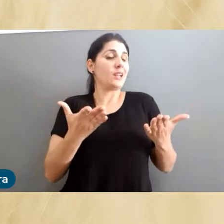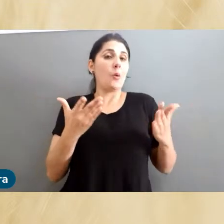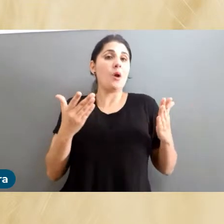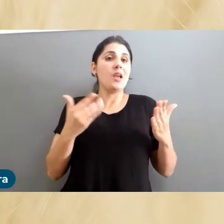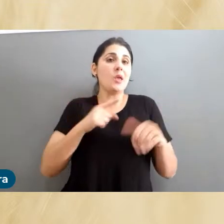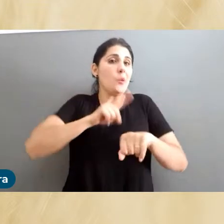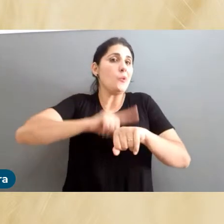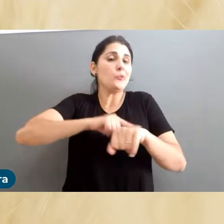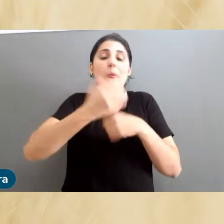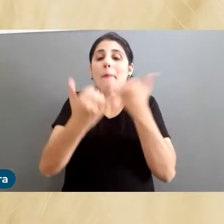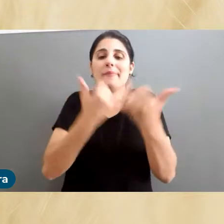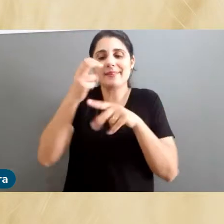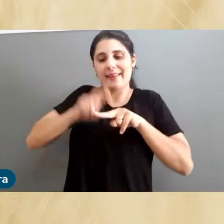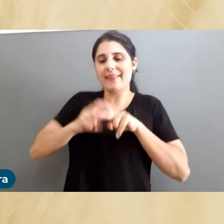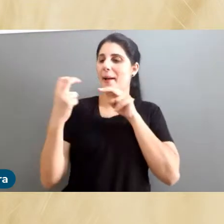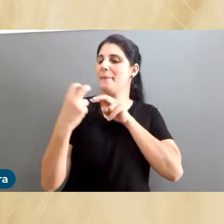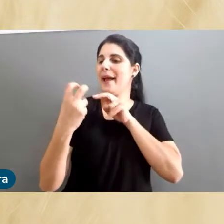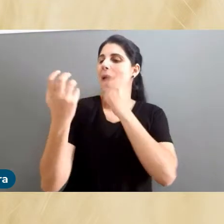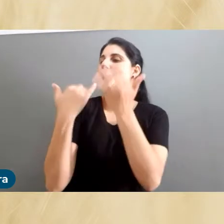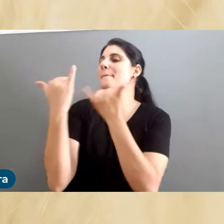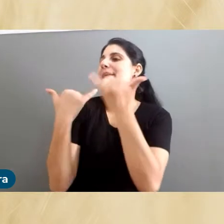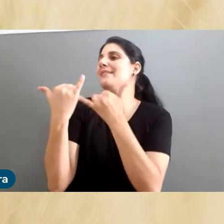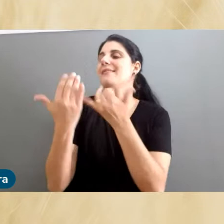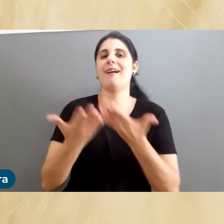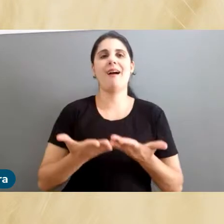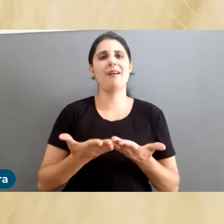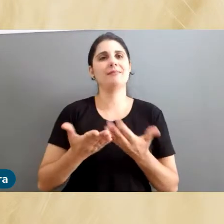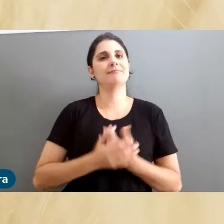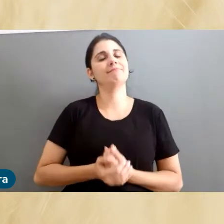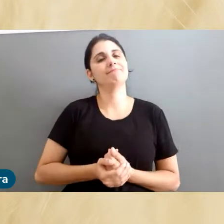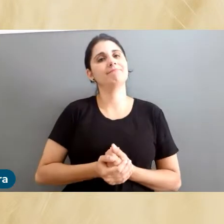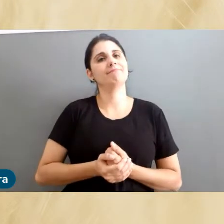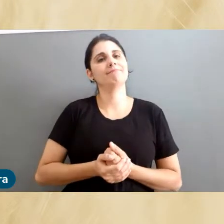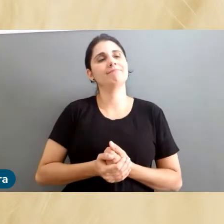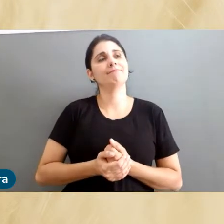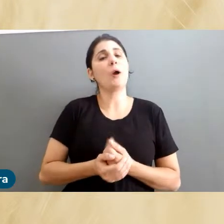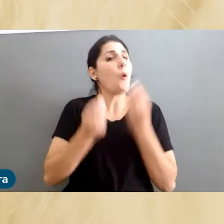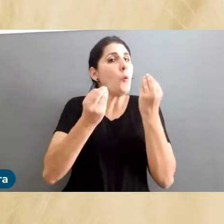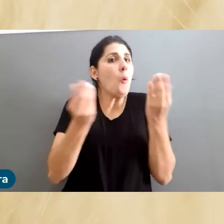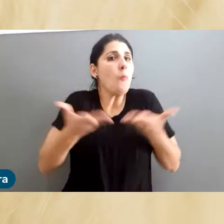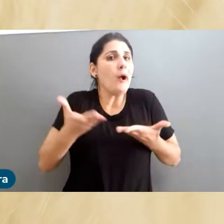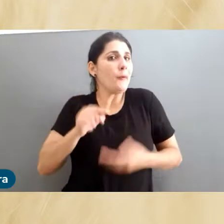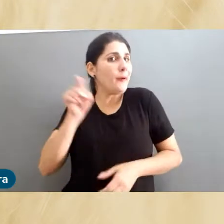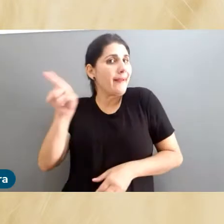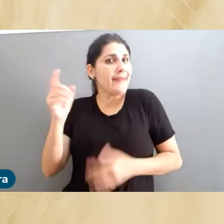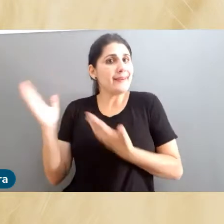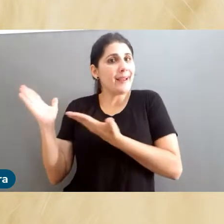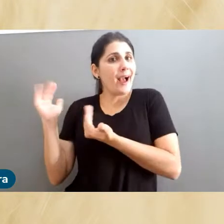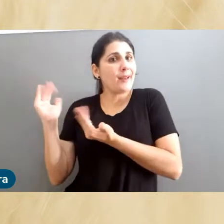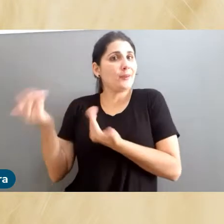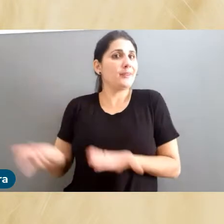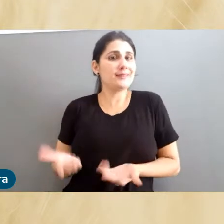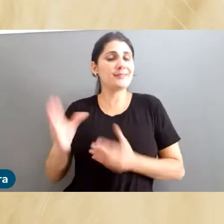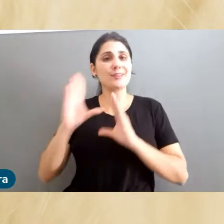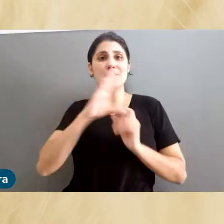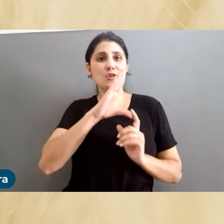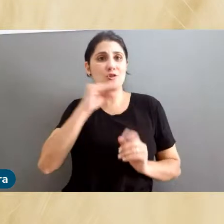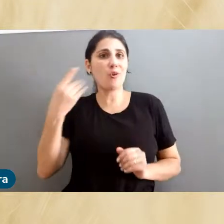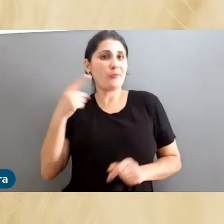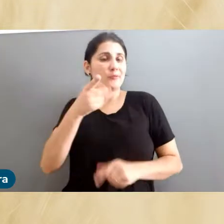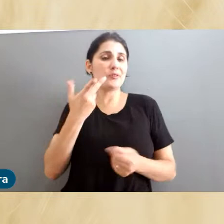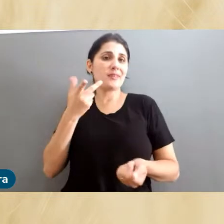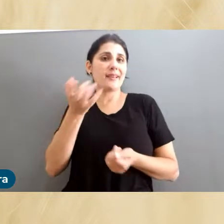brincar com meu filho. E eu disse, como agora querer cruzar pontes que não foram